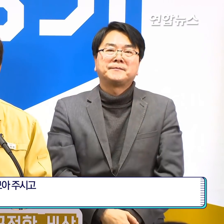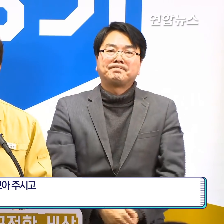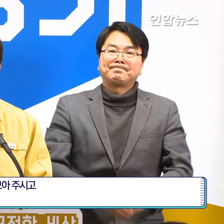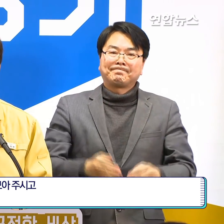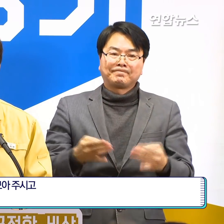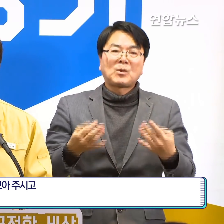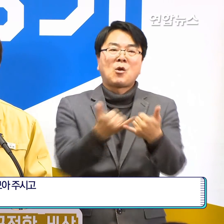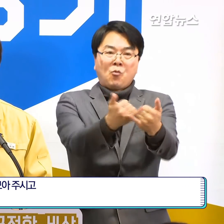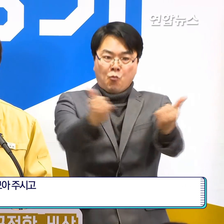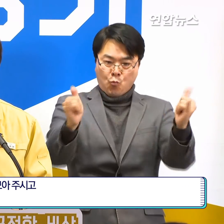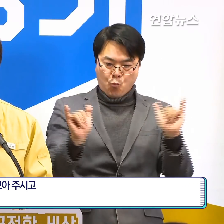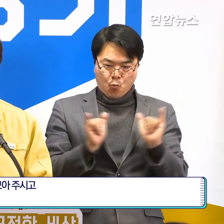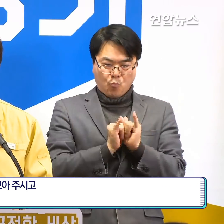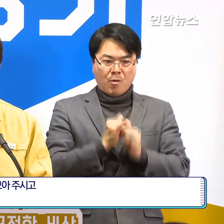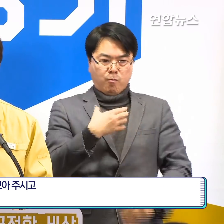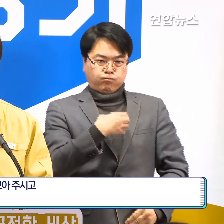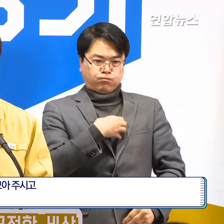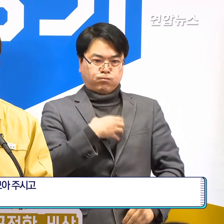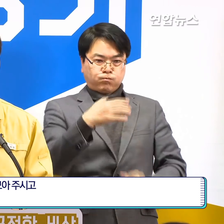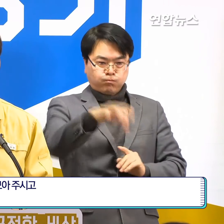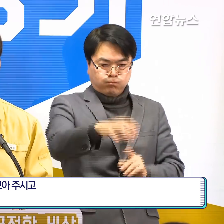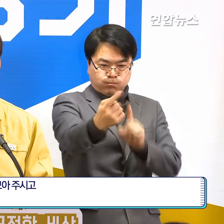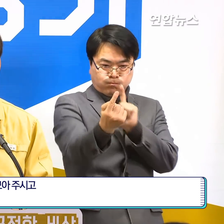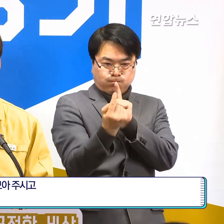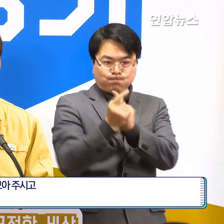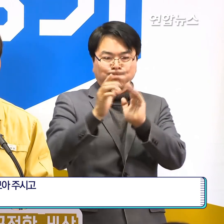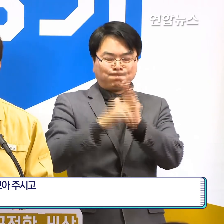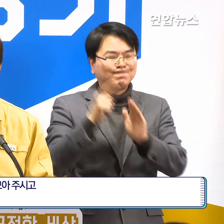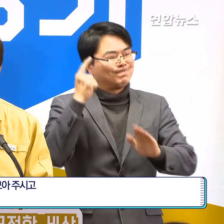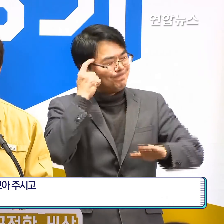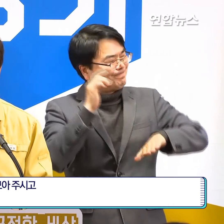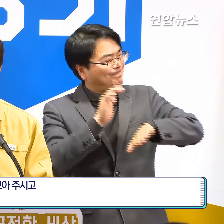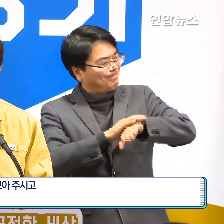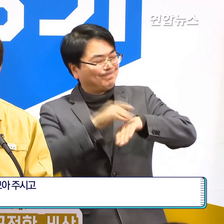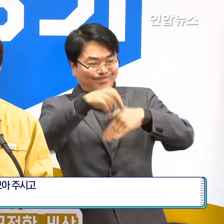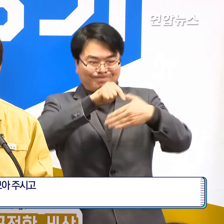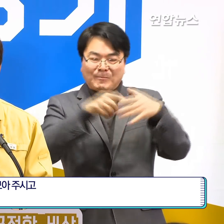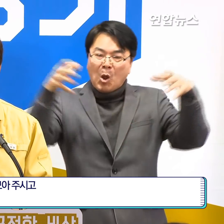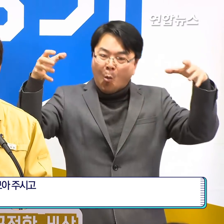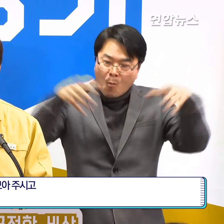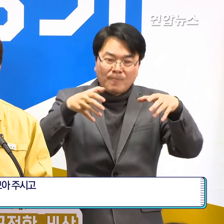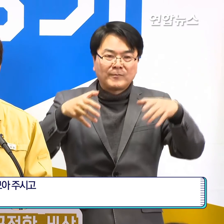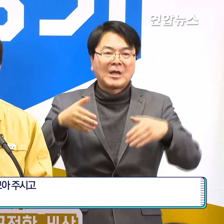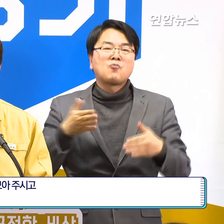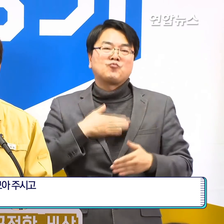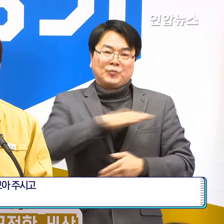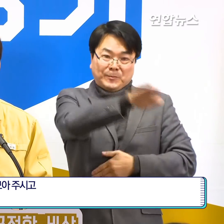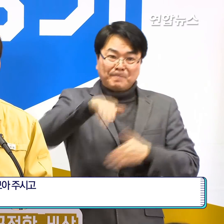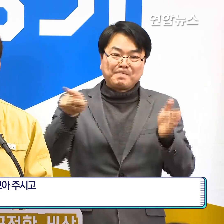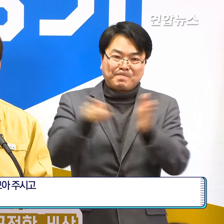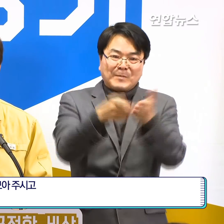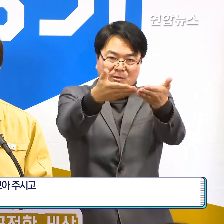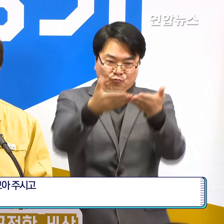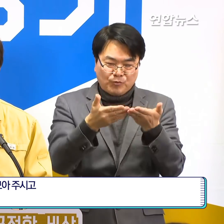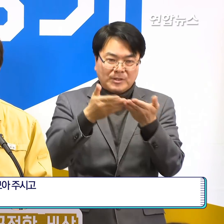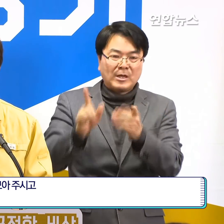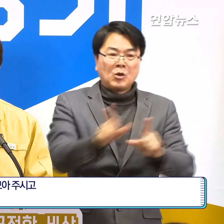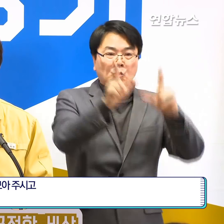공동체의 위기 앞에서 언제나 힘과 지혜를 모아주시고 저희를 믿어주시는 도민